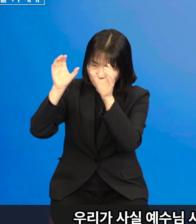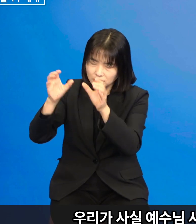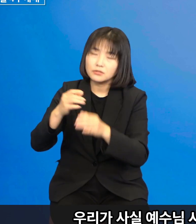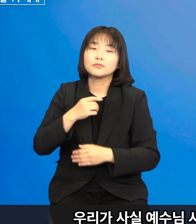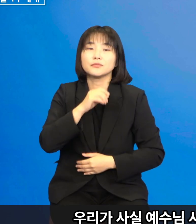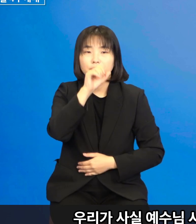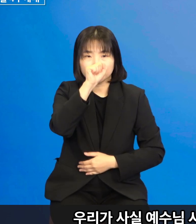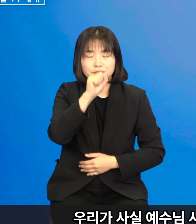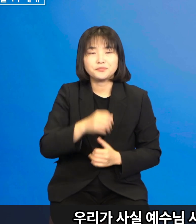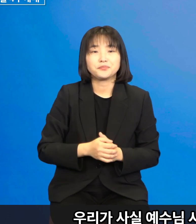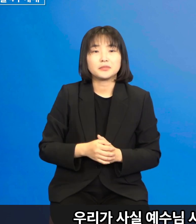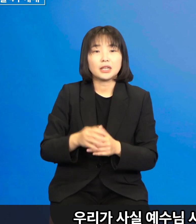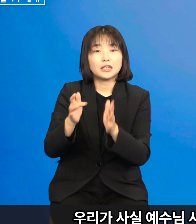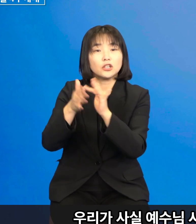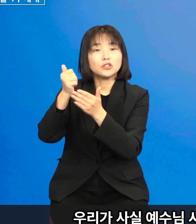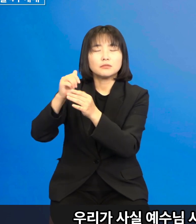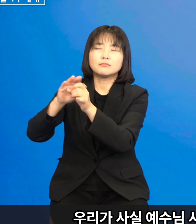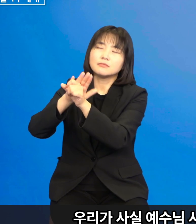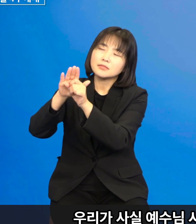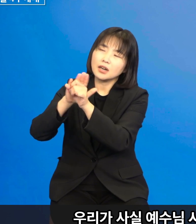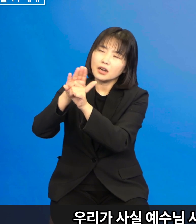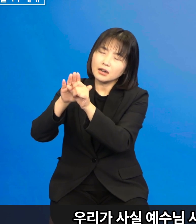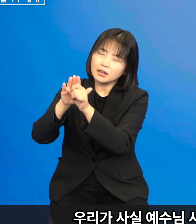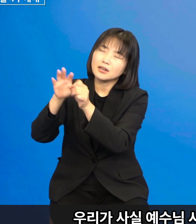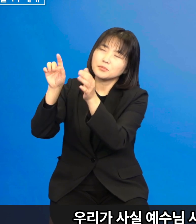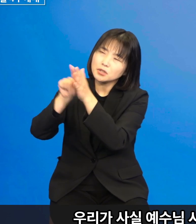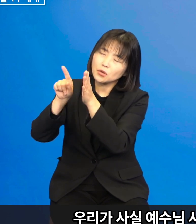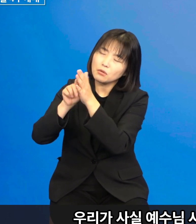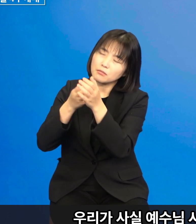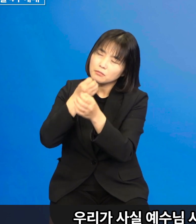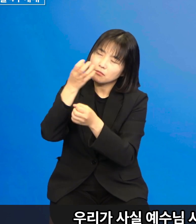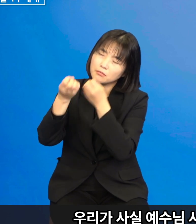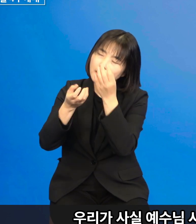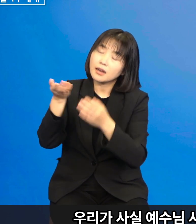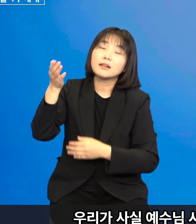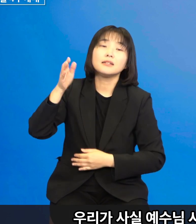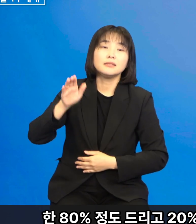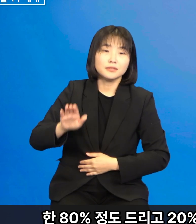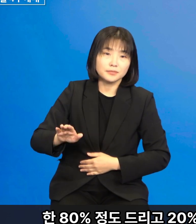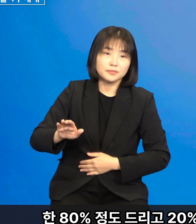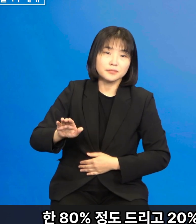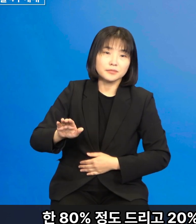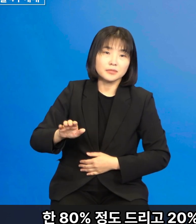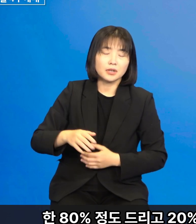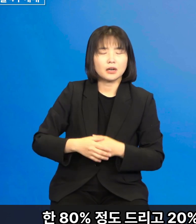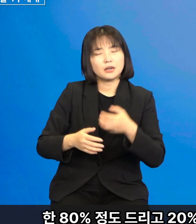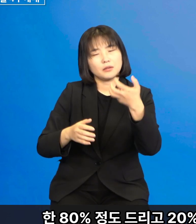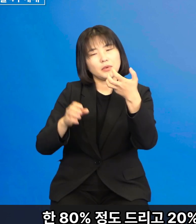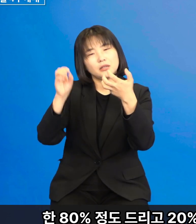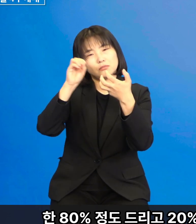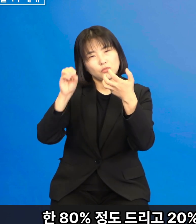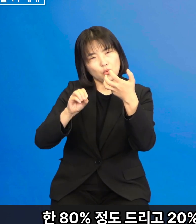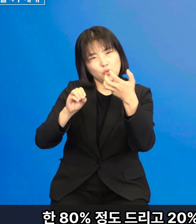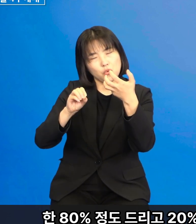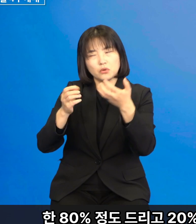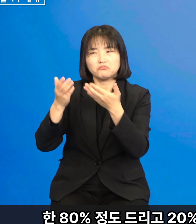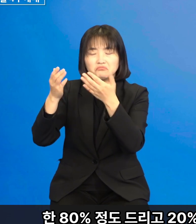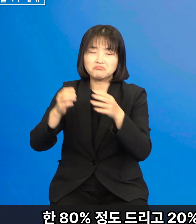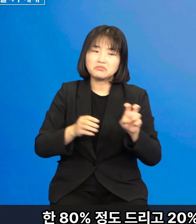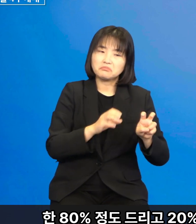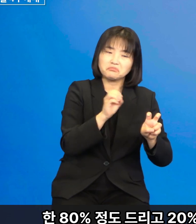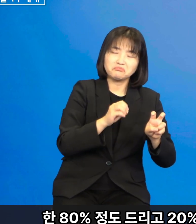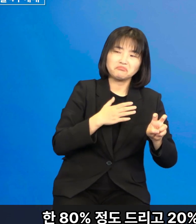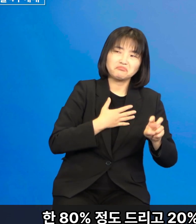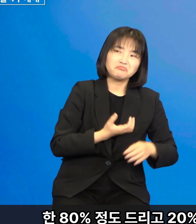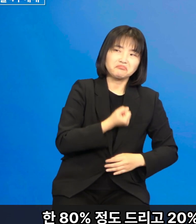사실 예수님 사랑이요 믿어요 라고 하지만 한 80% 정도 드리고 한 20% 정도는 내